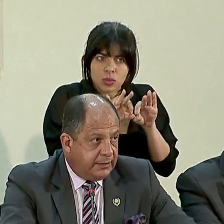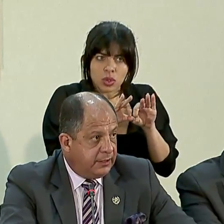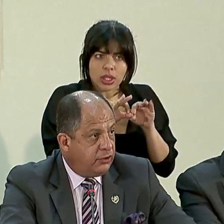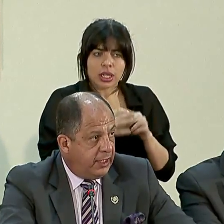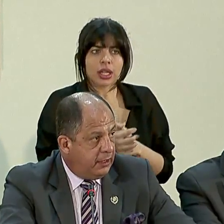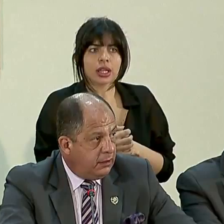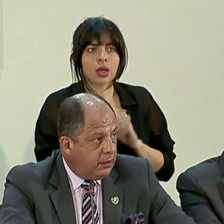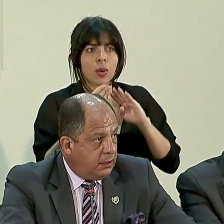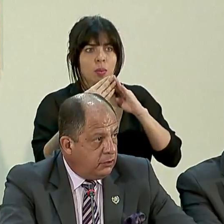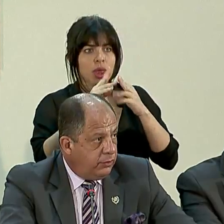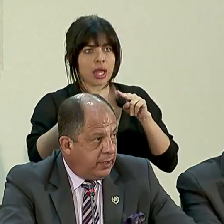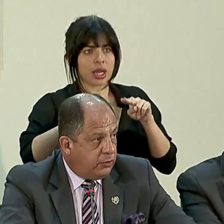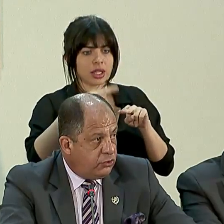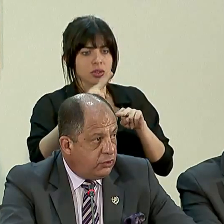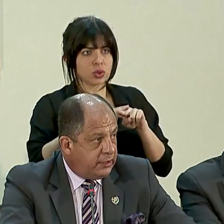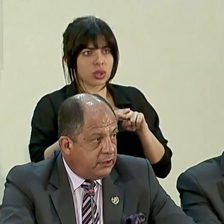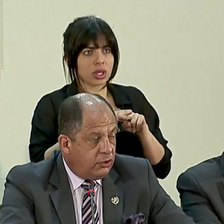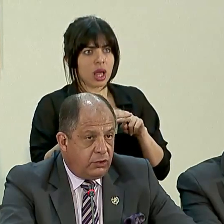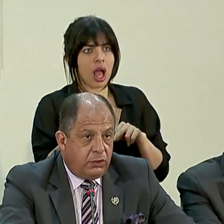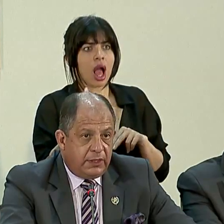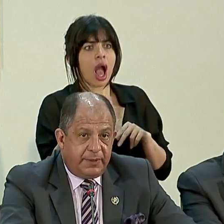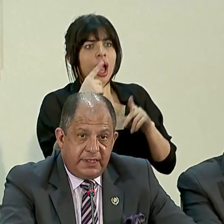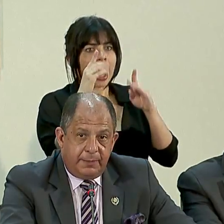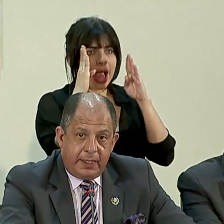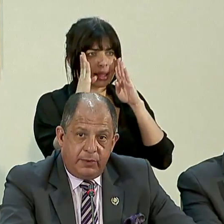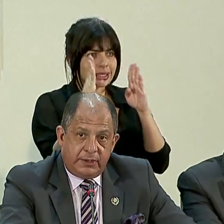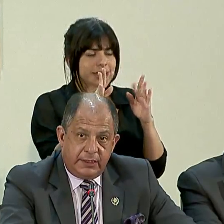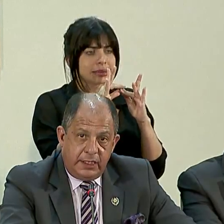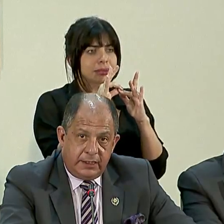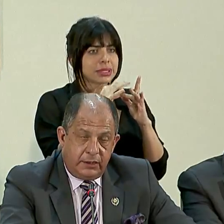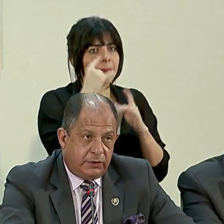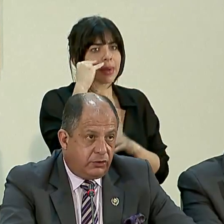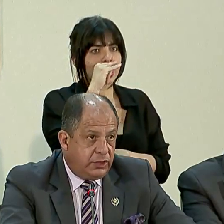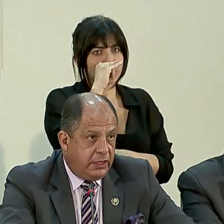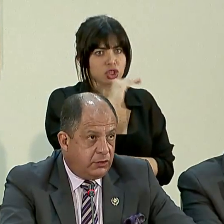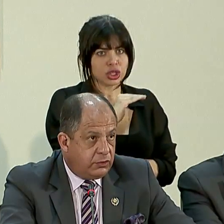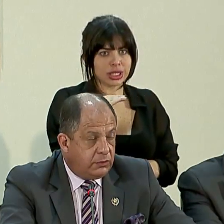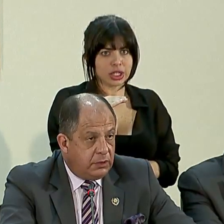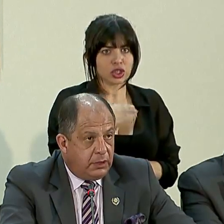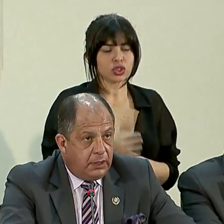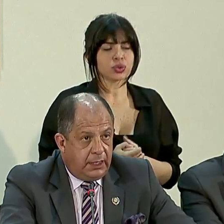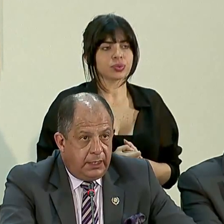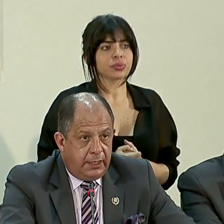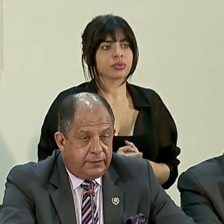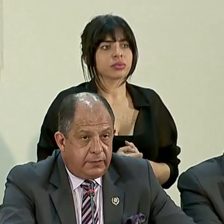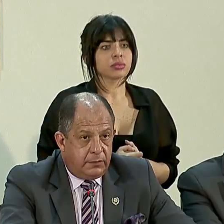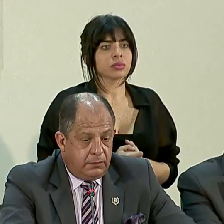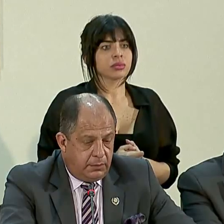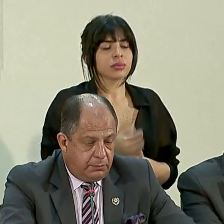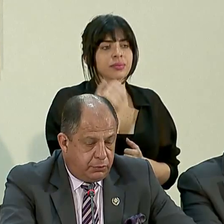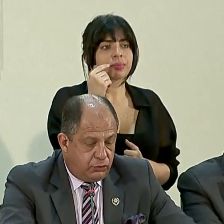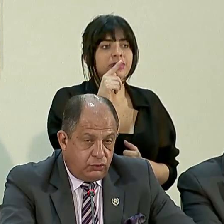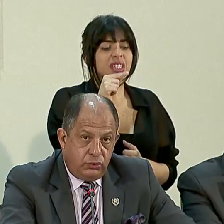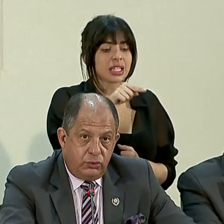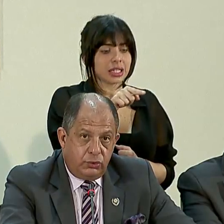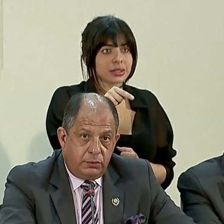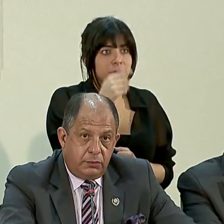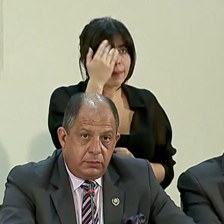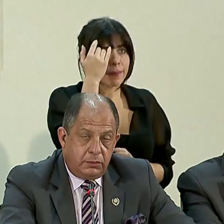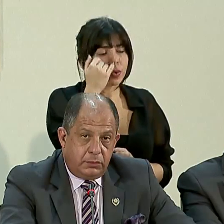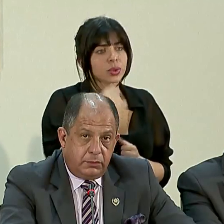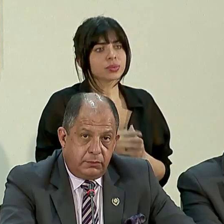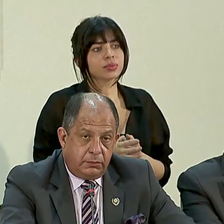comunidad nacional tuviéramos una atención especial para nuestras niñas y nuestros niños, quienes por su